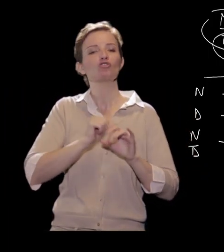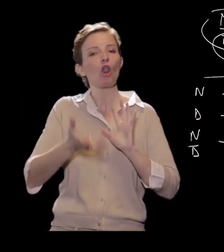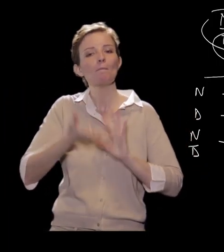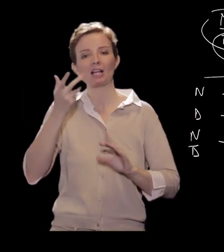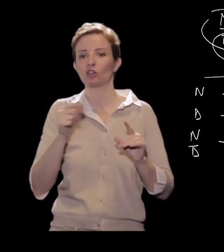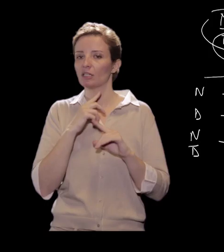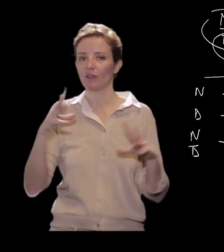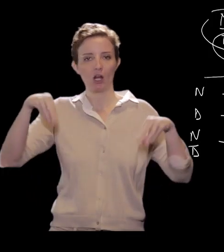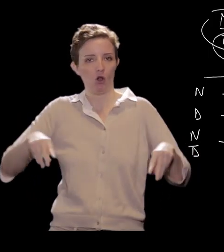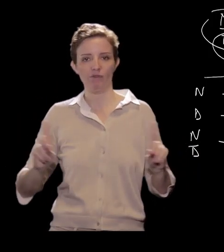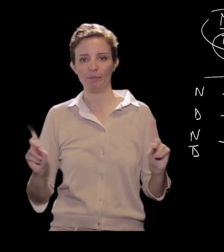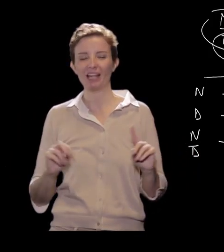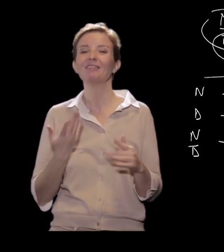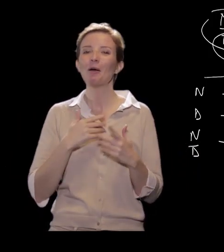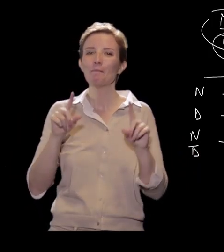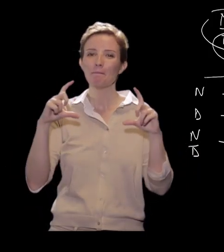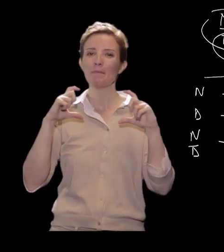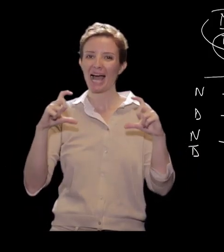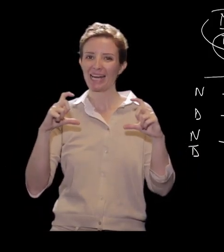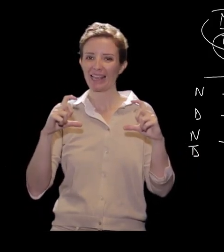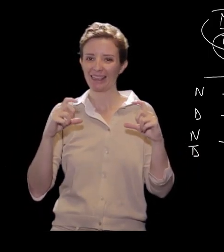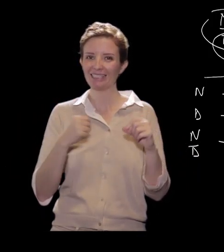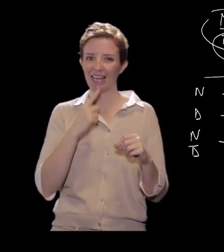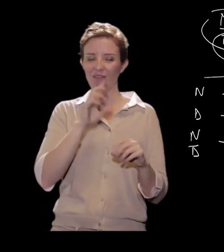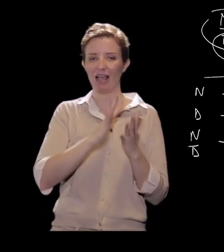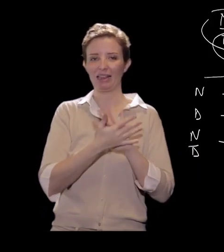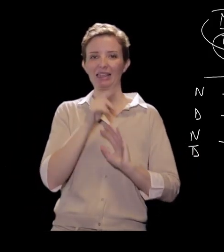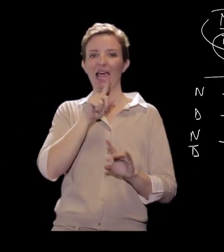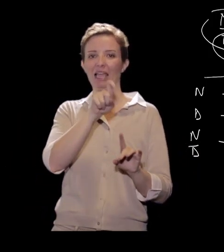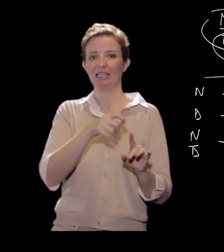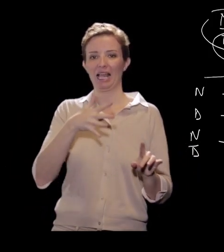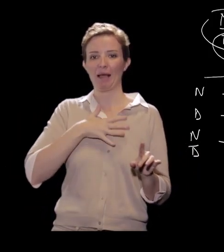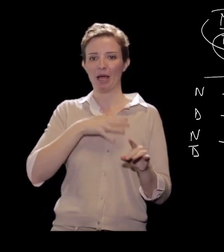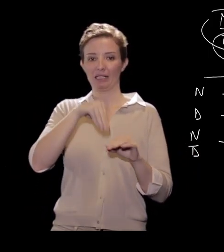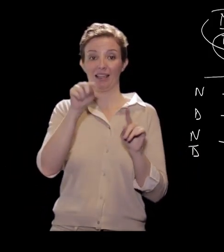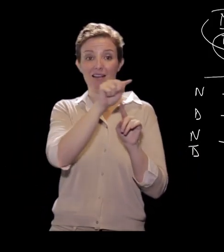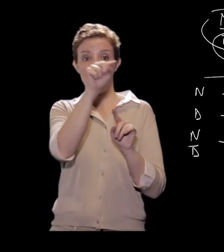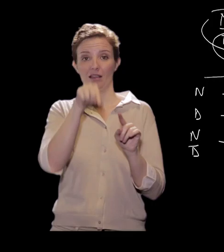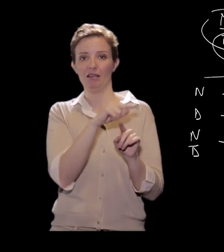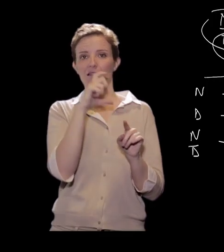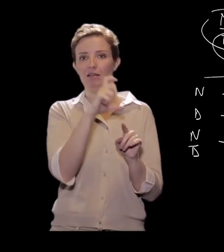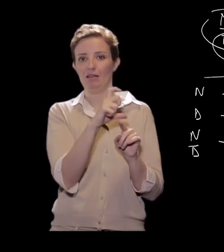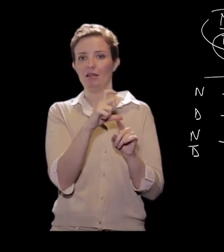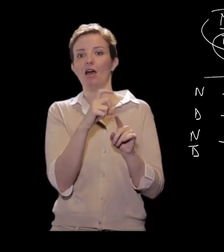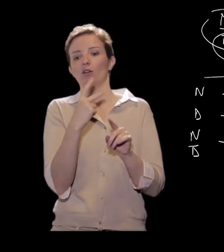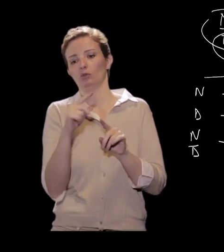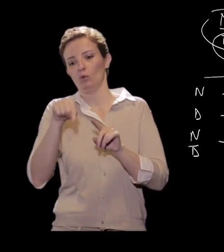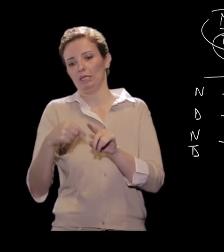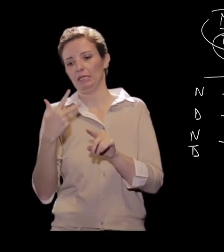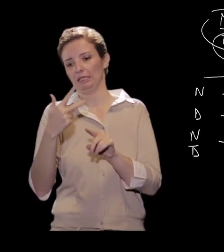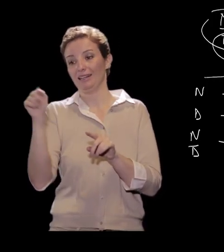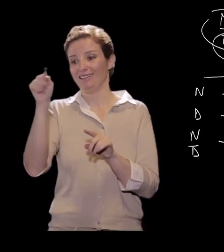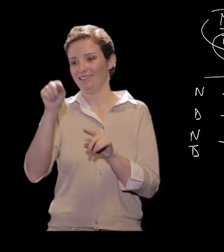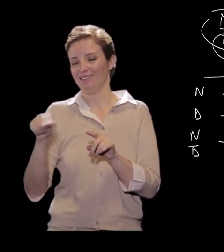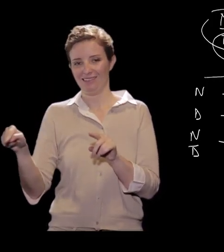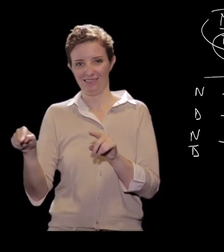dobbiamo includere con le parentesi abbiamo hicks appartenente all'intervallo 23 e infine con